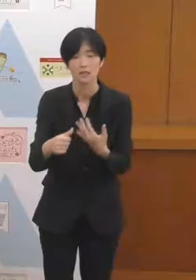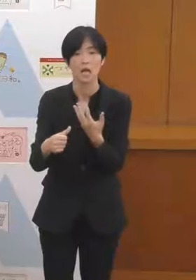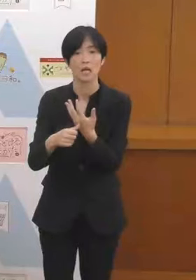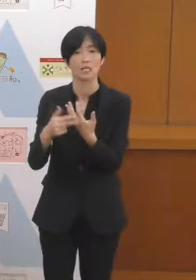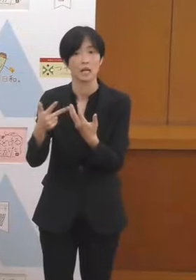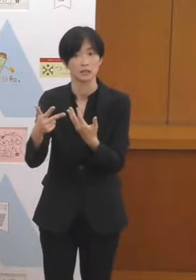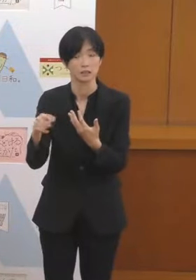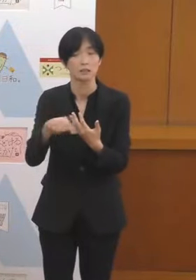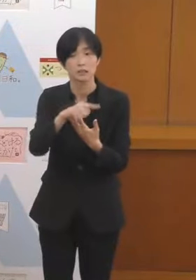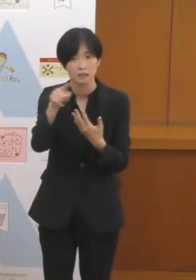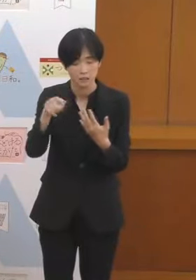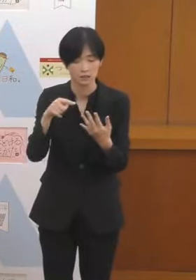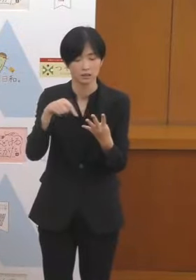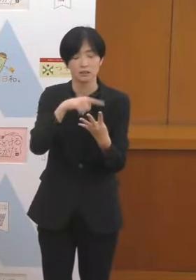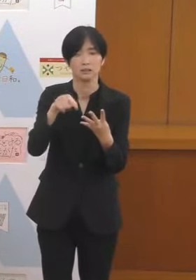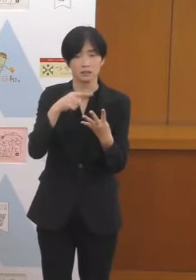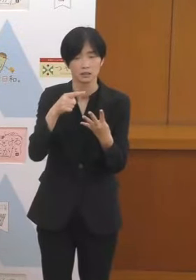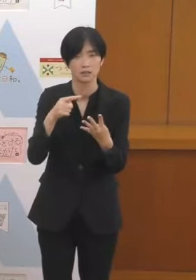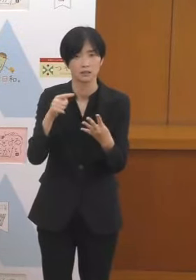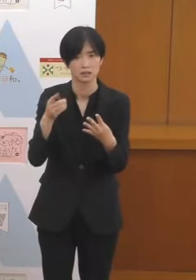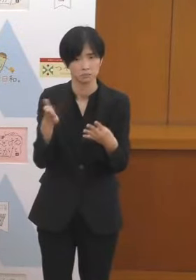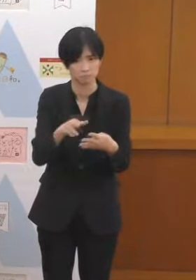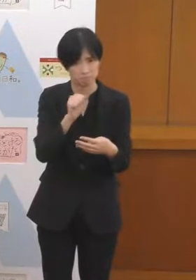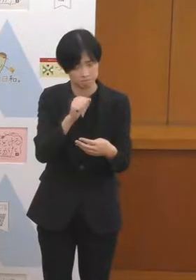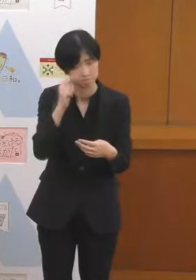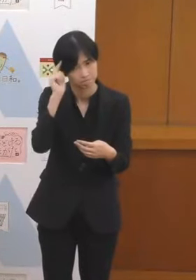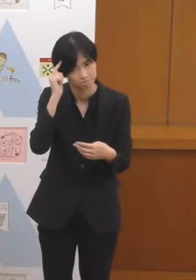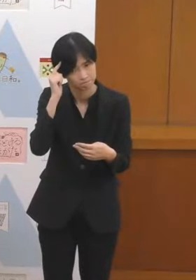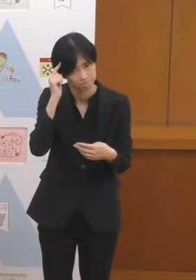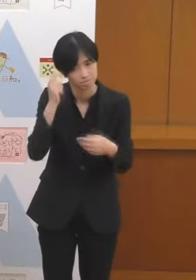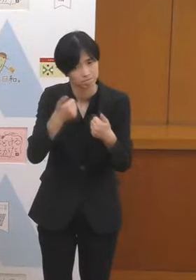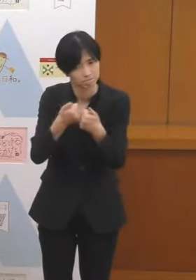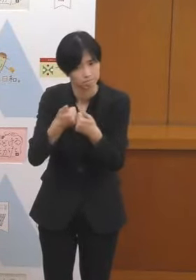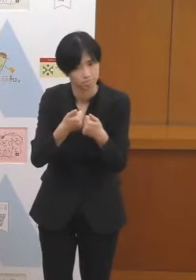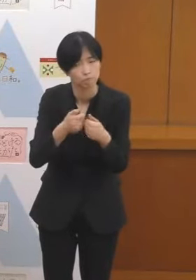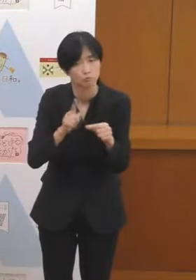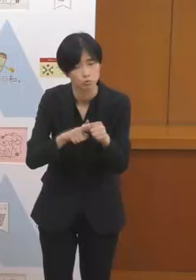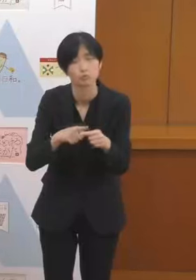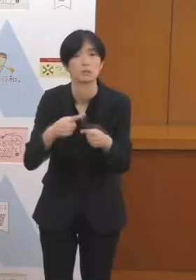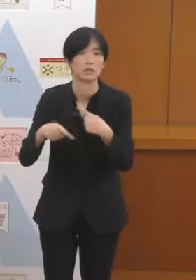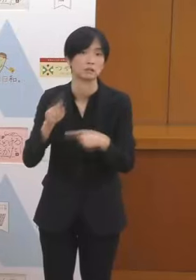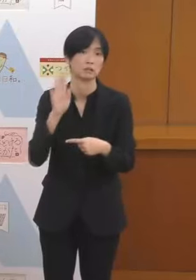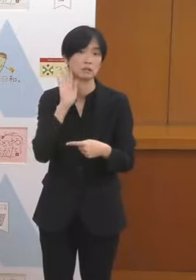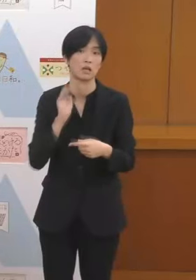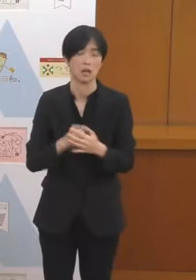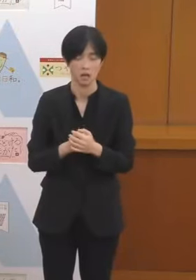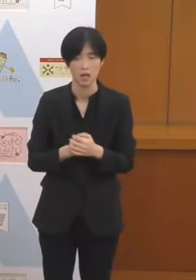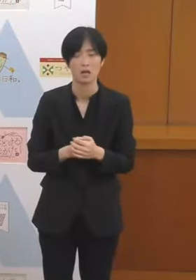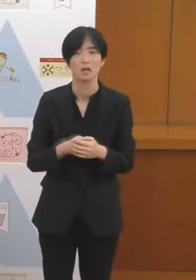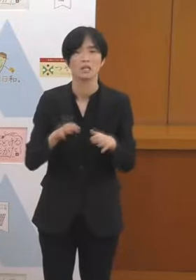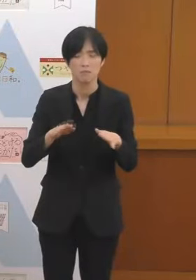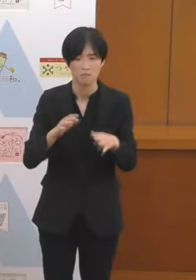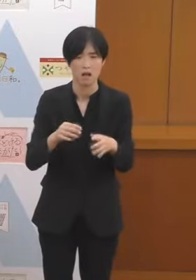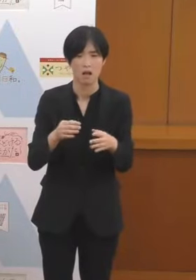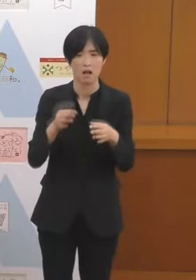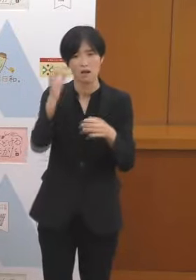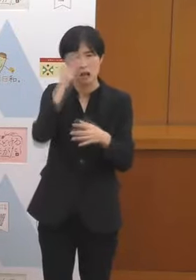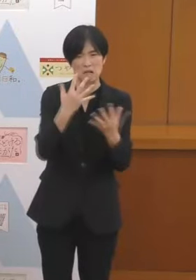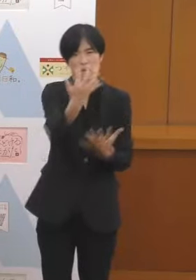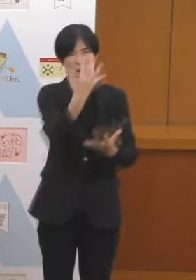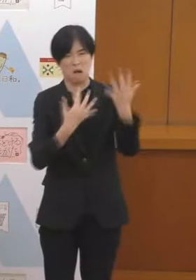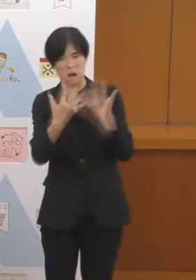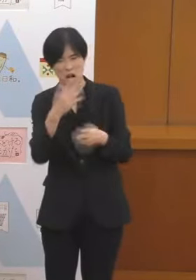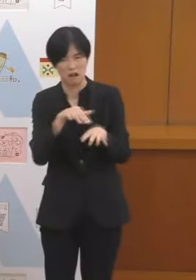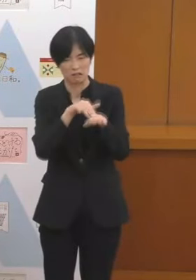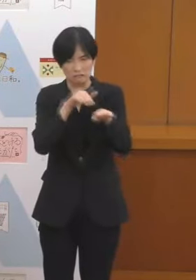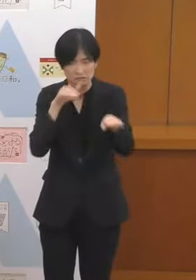が宿泊税への導入について検討されていると聞いておりますオーバーツーリズムなどの課題